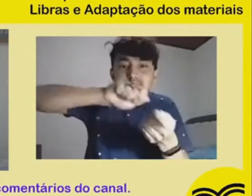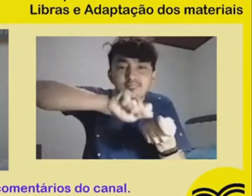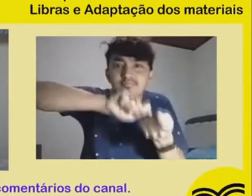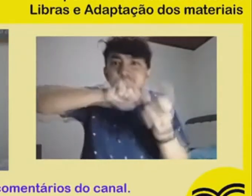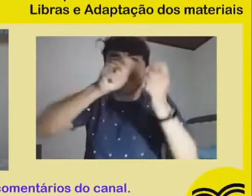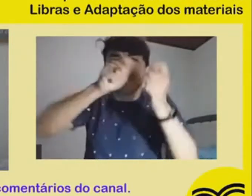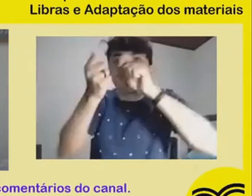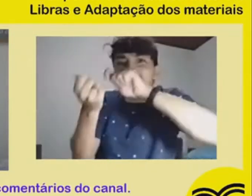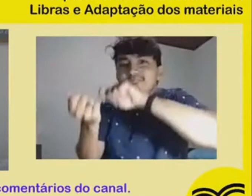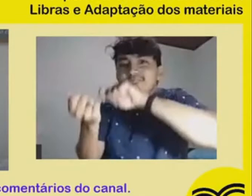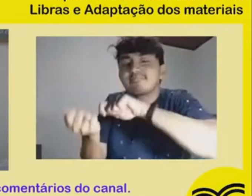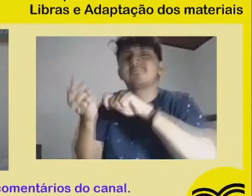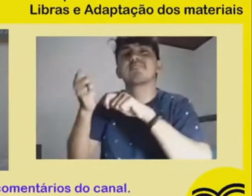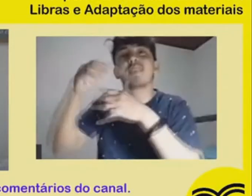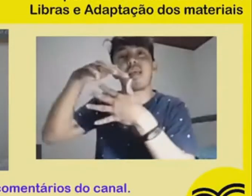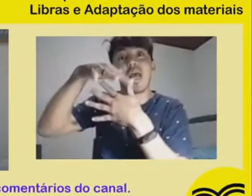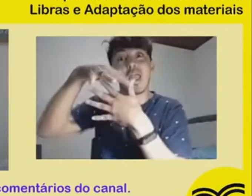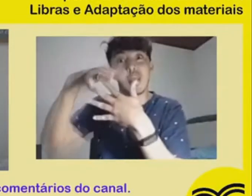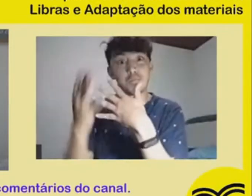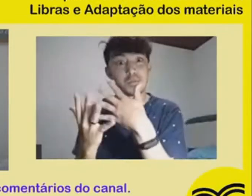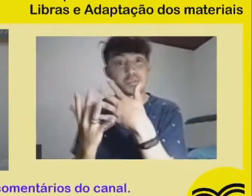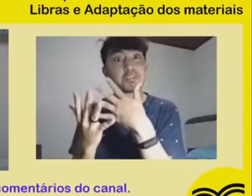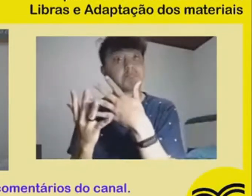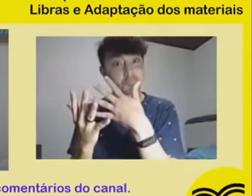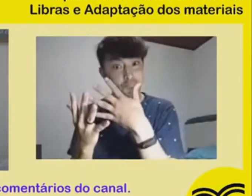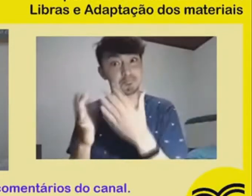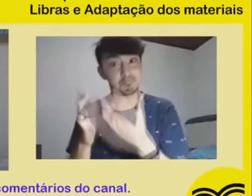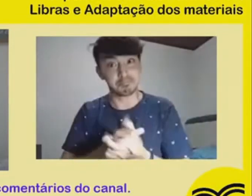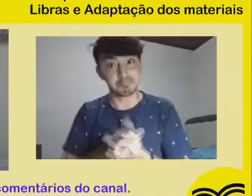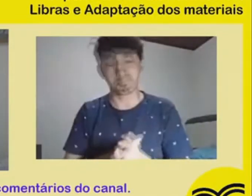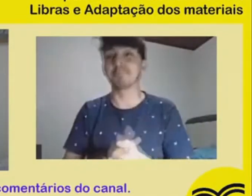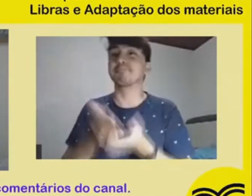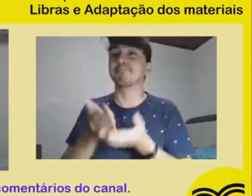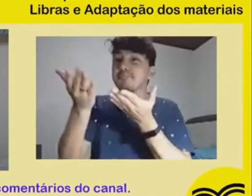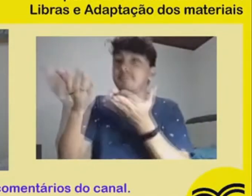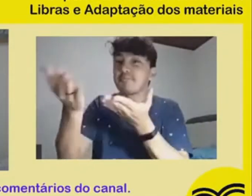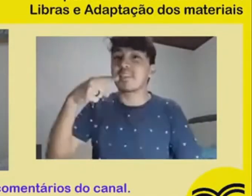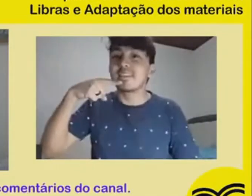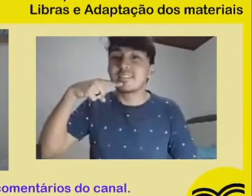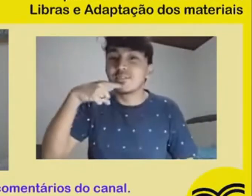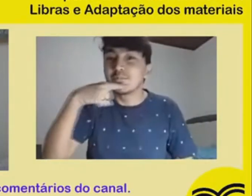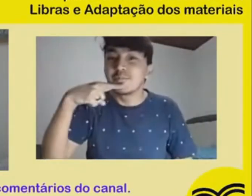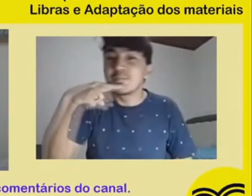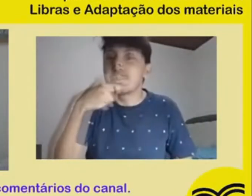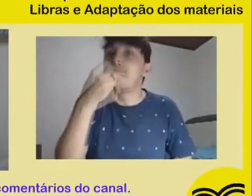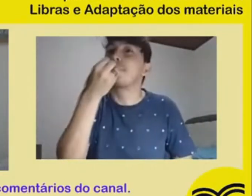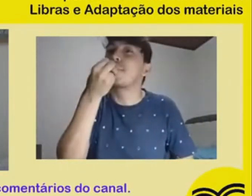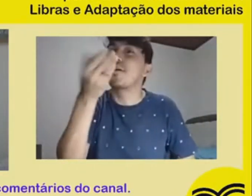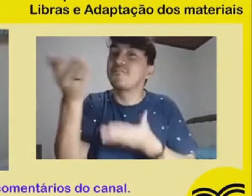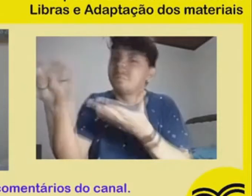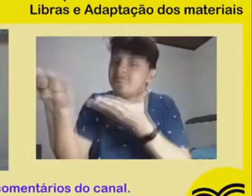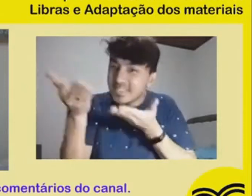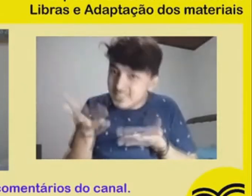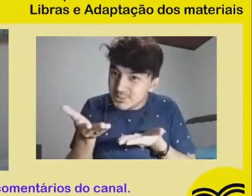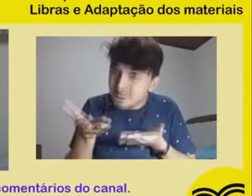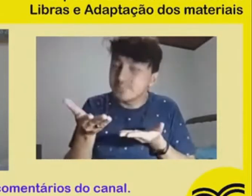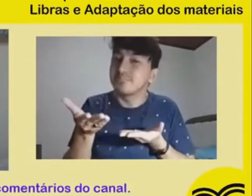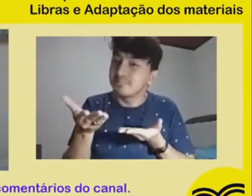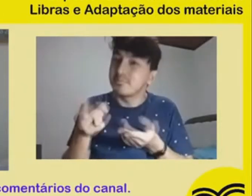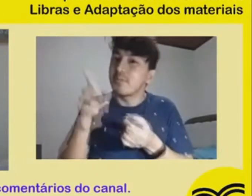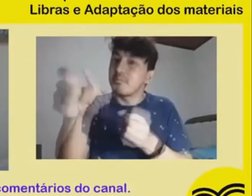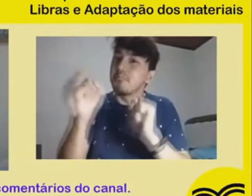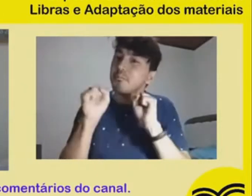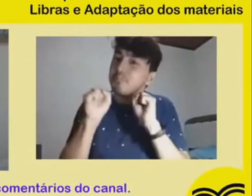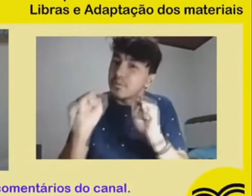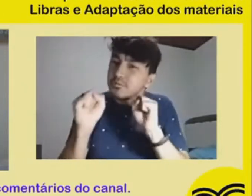sobre suas experiências no ensino de matemática, sobre a importância da adaptação de materiais para Libras.